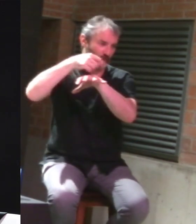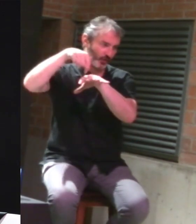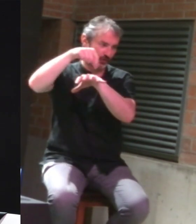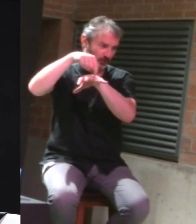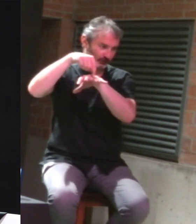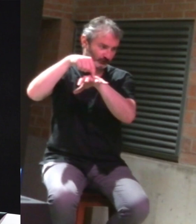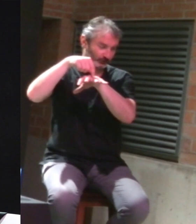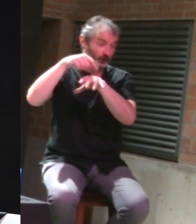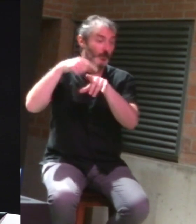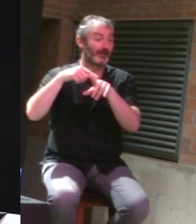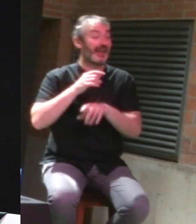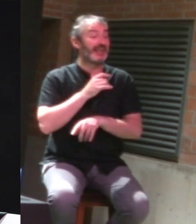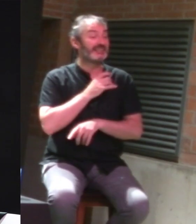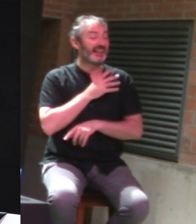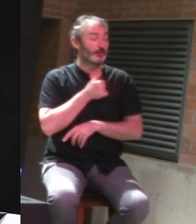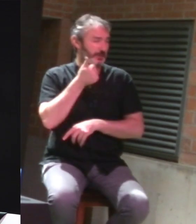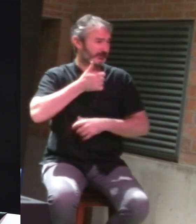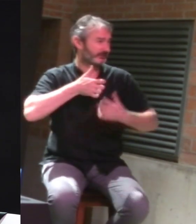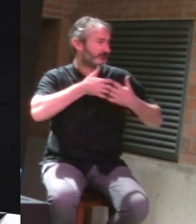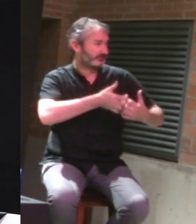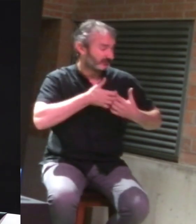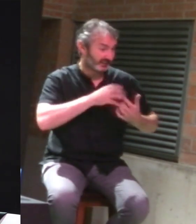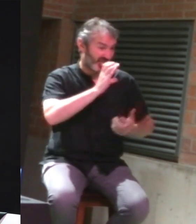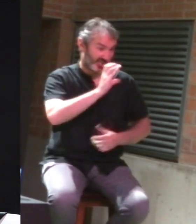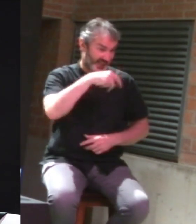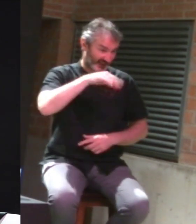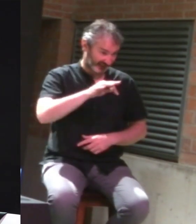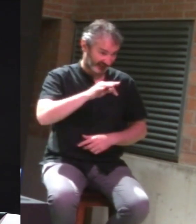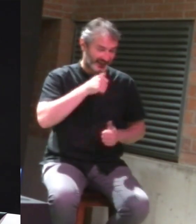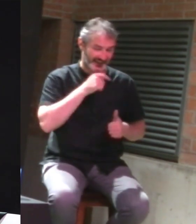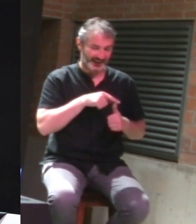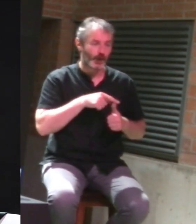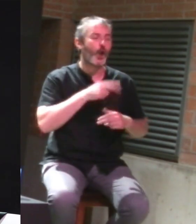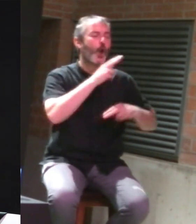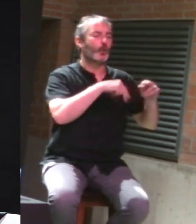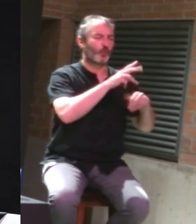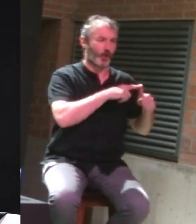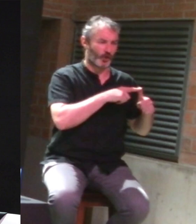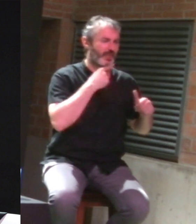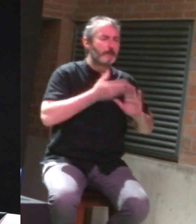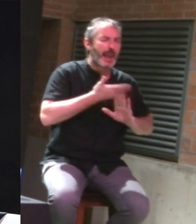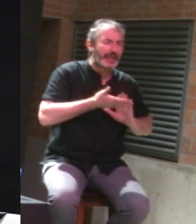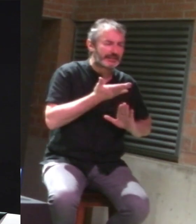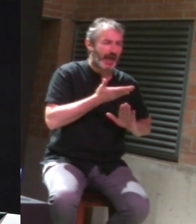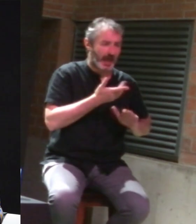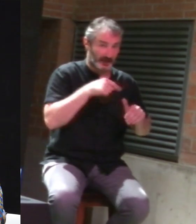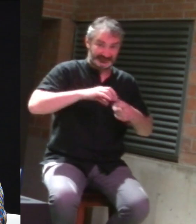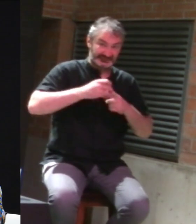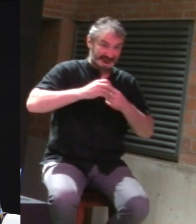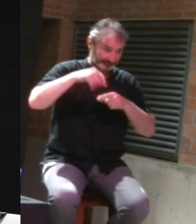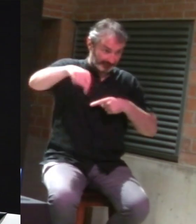final els sindicats més combatius de la CNT, que seran construcció, que són tots els paletes d'aquí